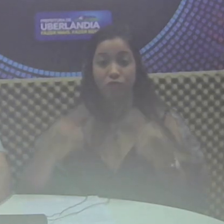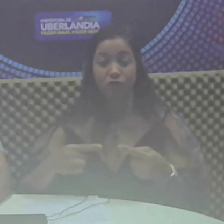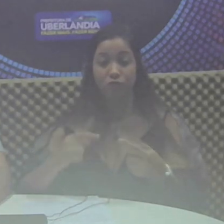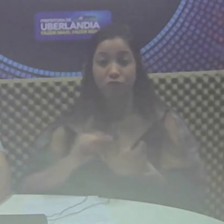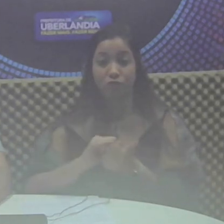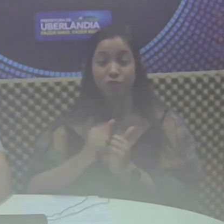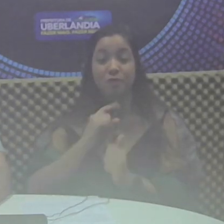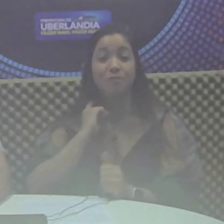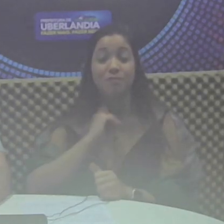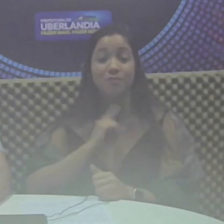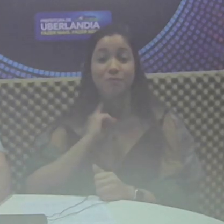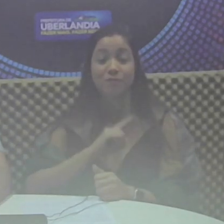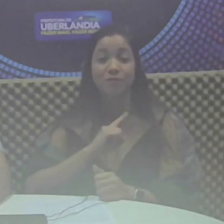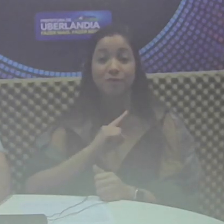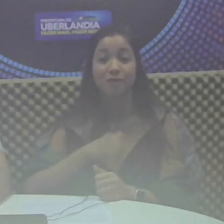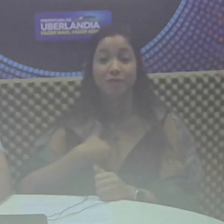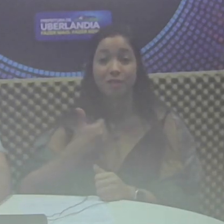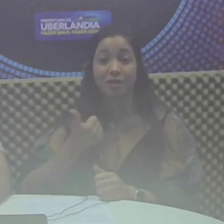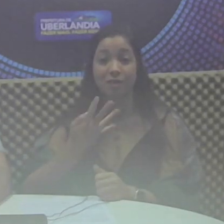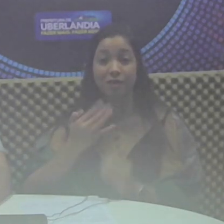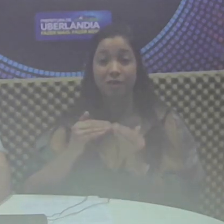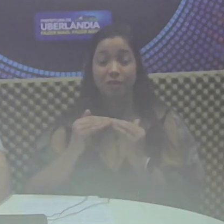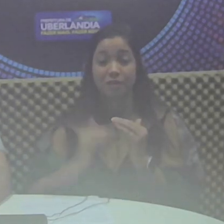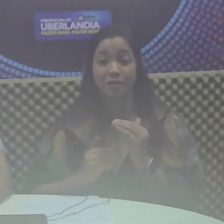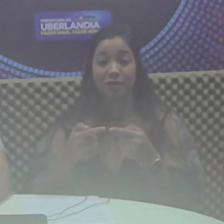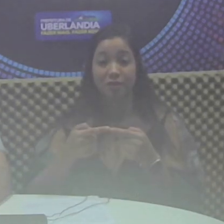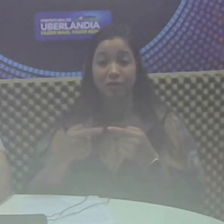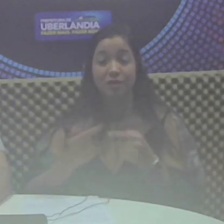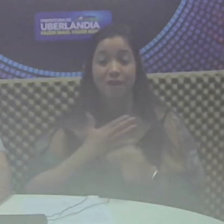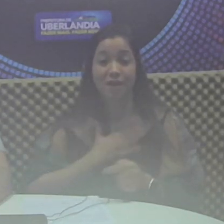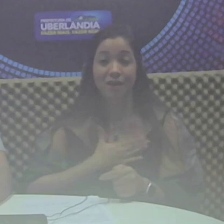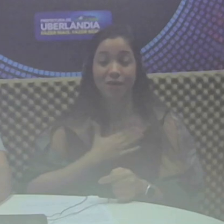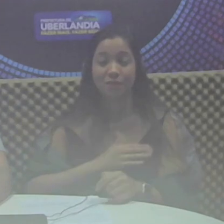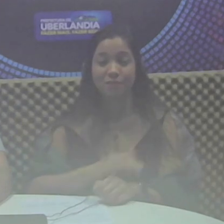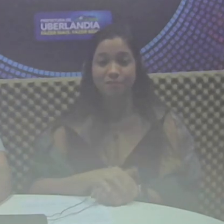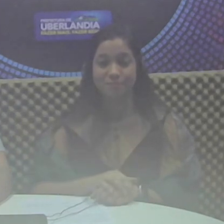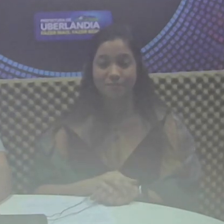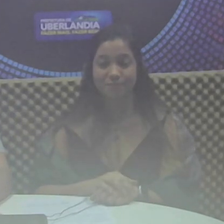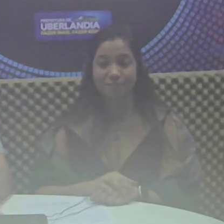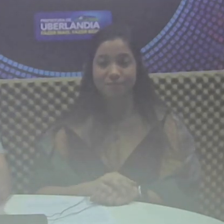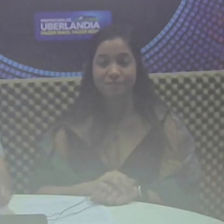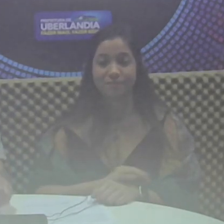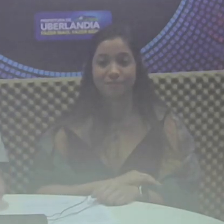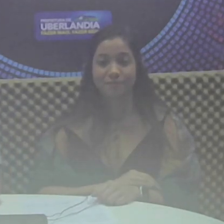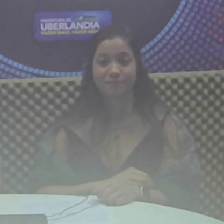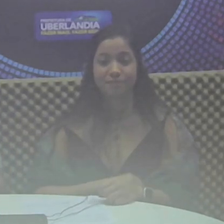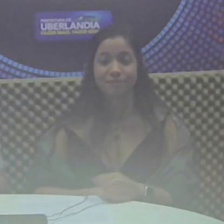Campeonato Mineiro de Futebol Sub-14 a partir de agosto.